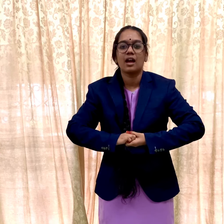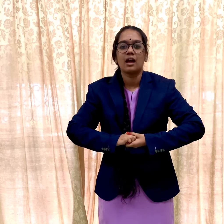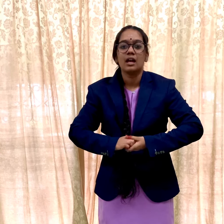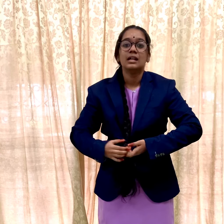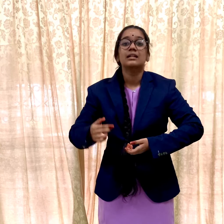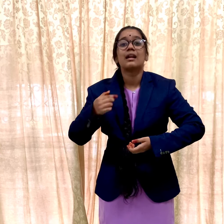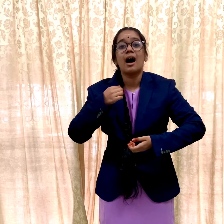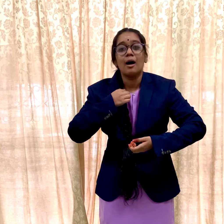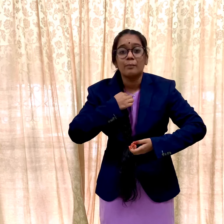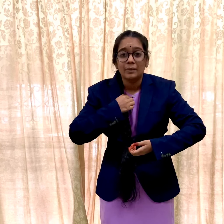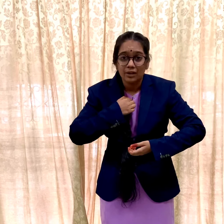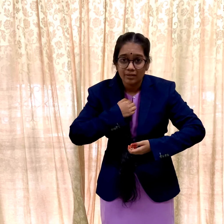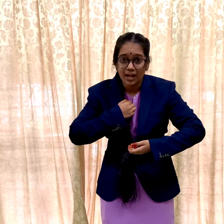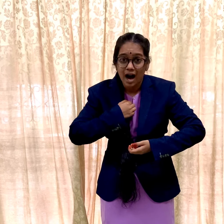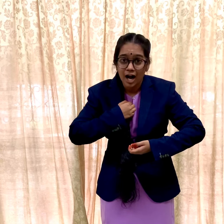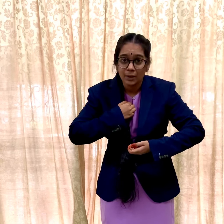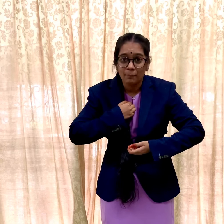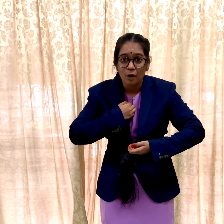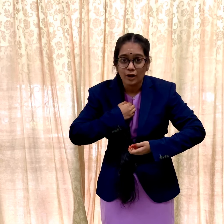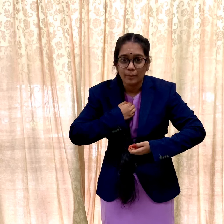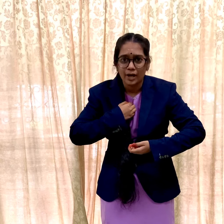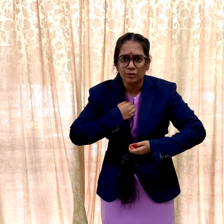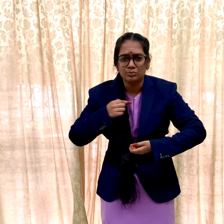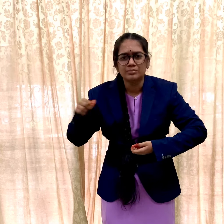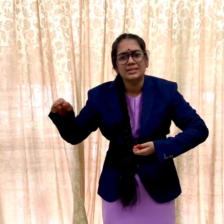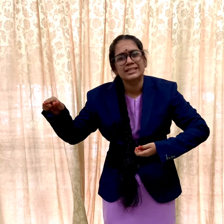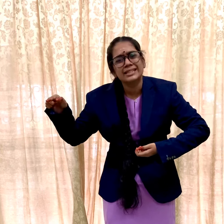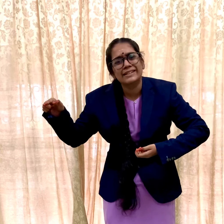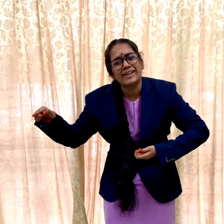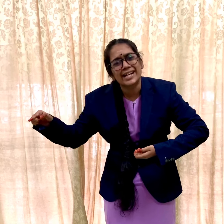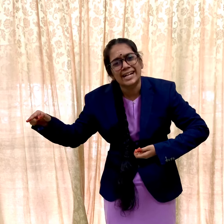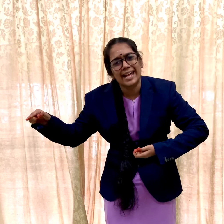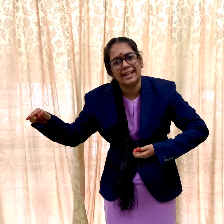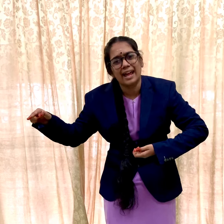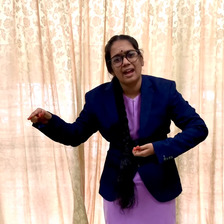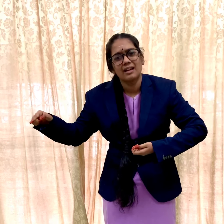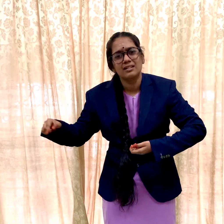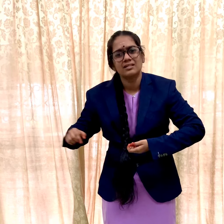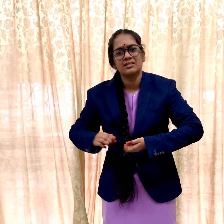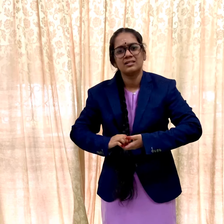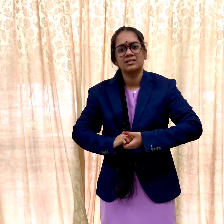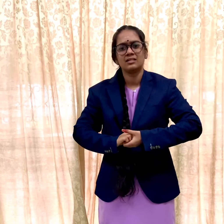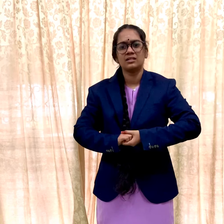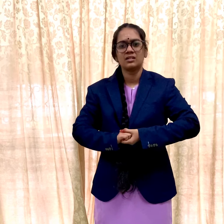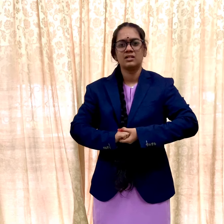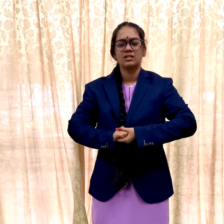நாம் இருந்தால் போதுமென்னும்elsius இவர்களைங்கே.